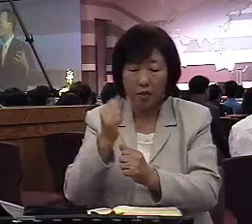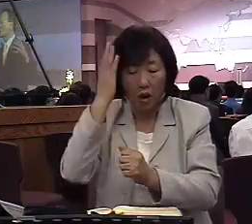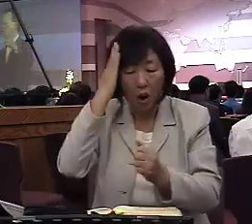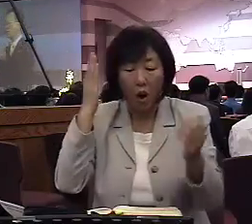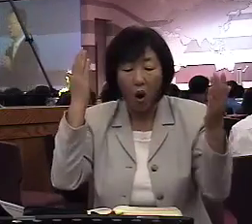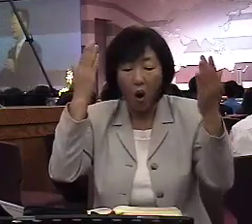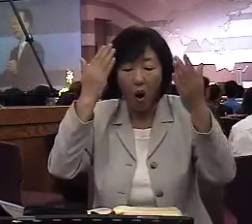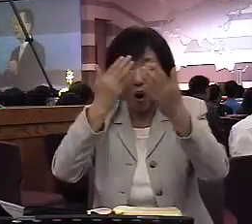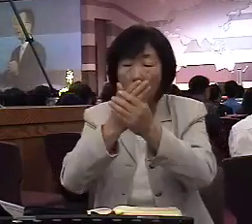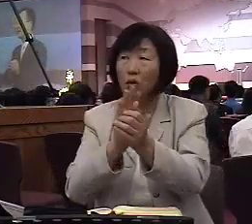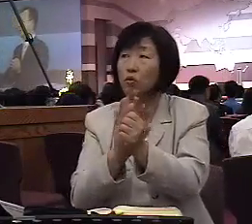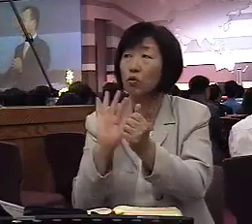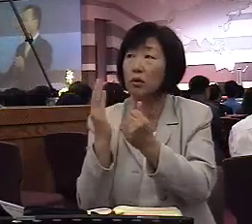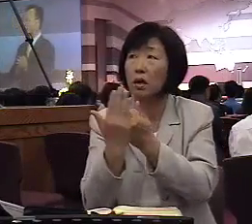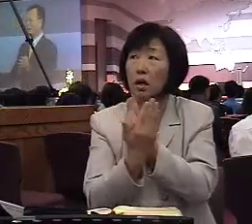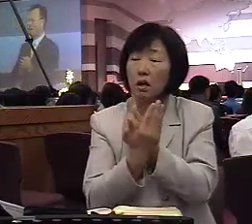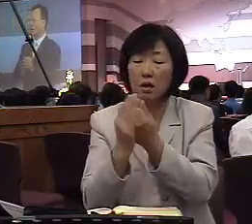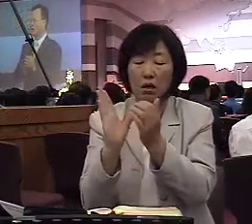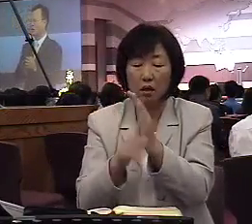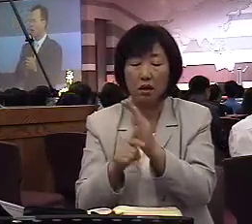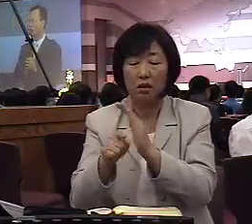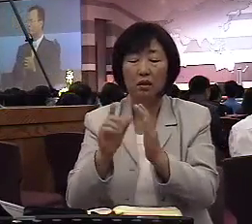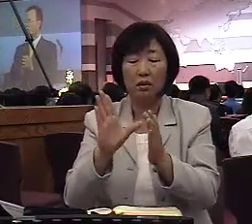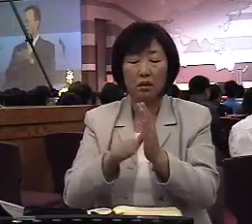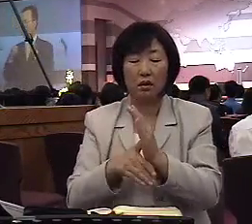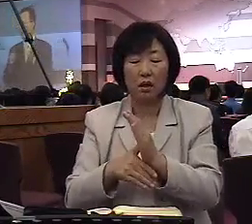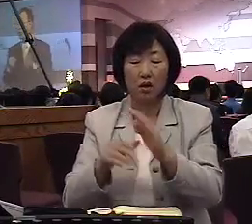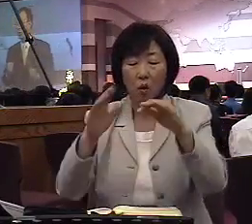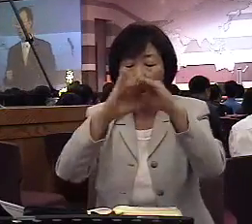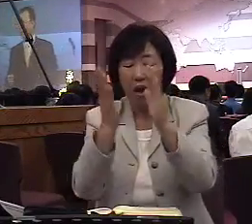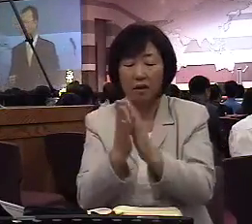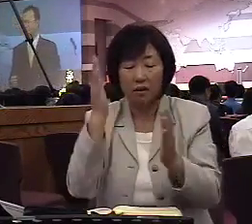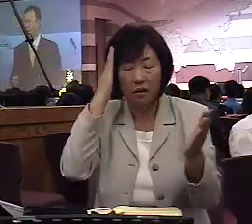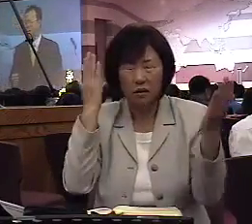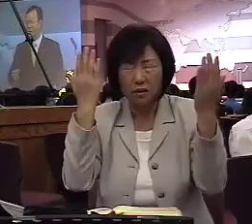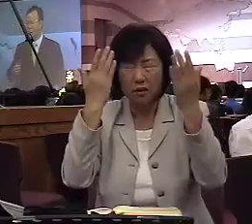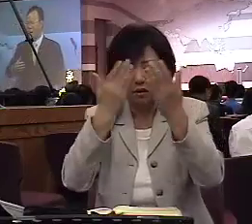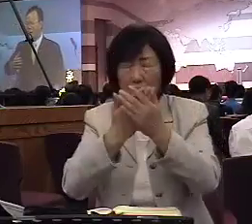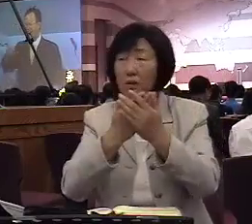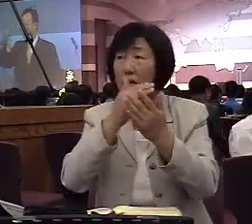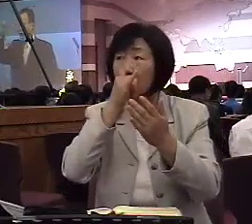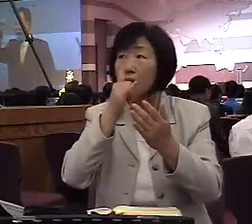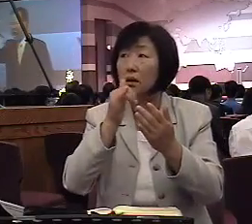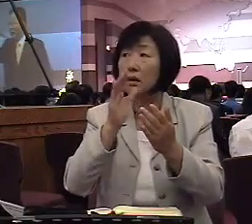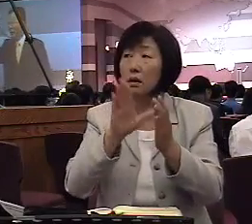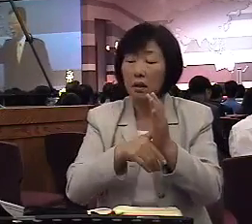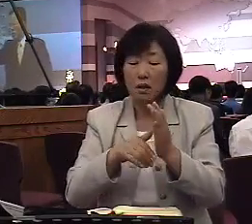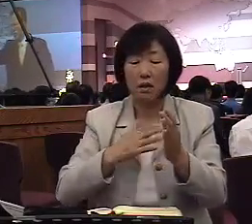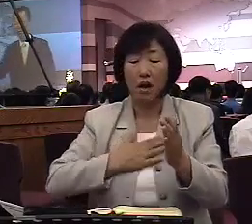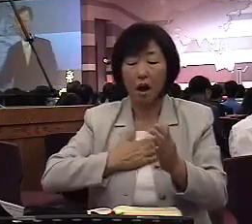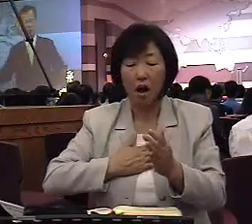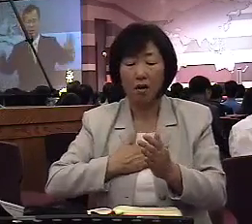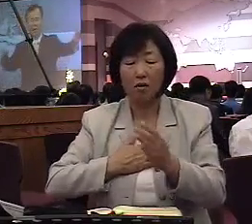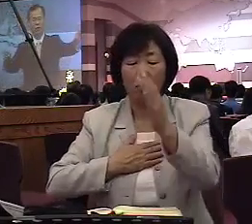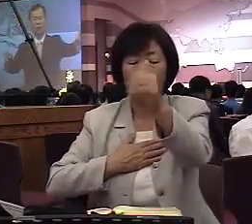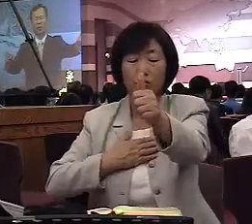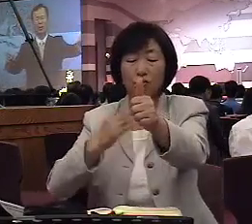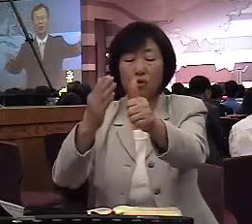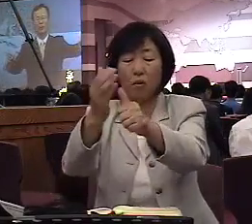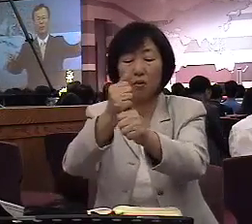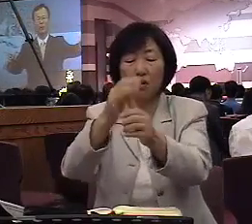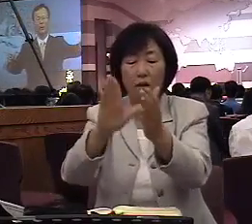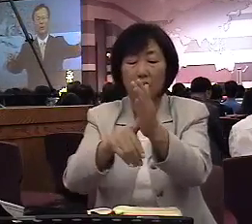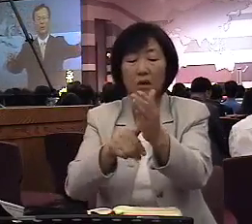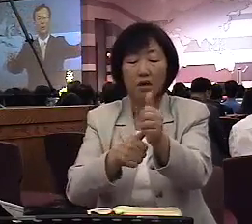어두움이 나를 둘러싸을 때, 그때 완전히 그 어두움 속에 파묻힐 것 같지만 그때도 내가 아는 것을 붙잡을 때 이길 수